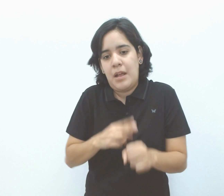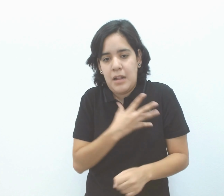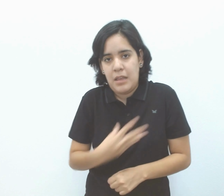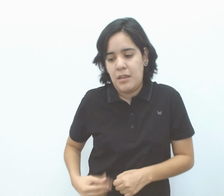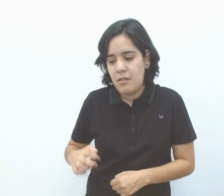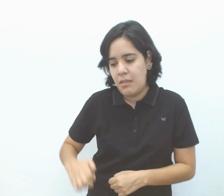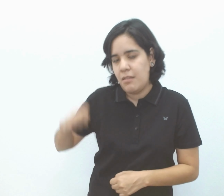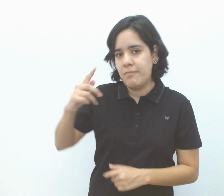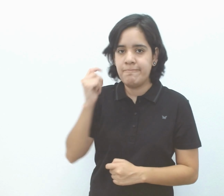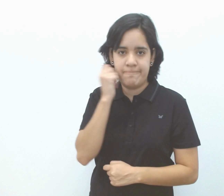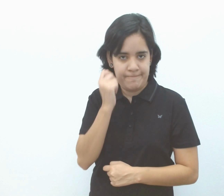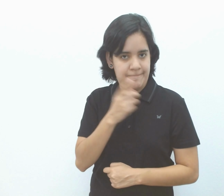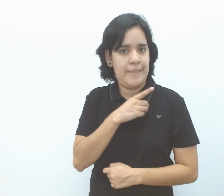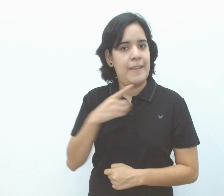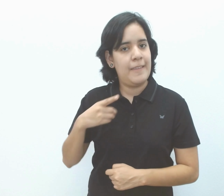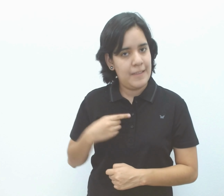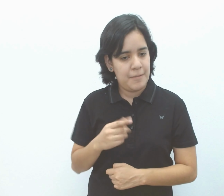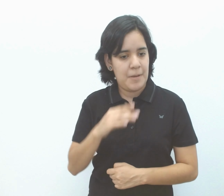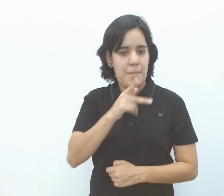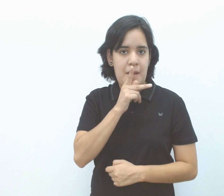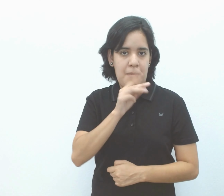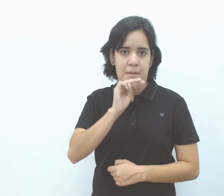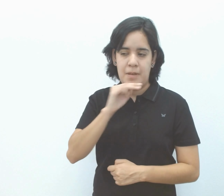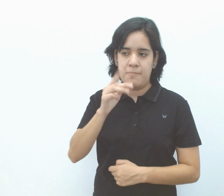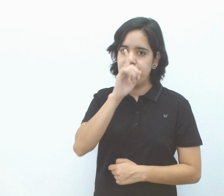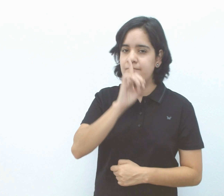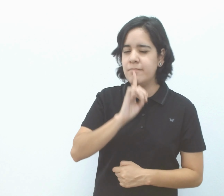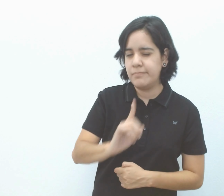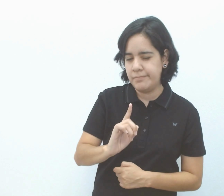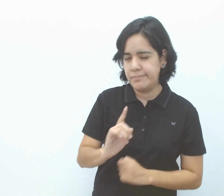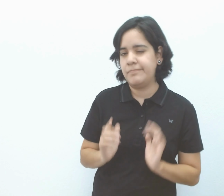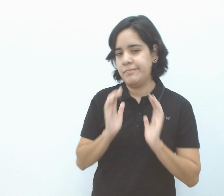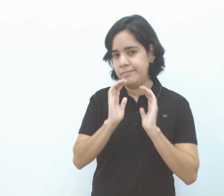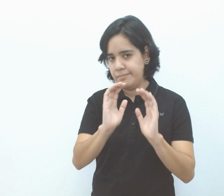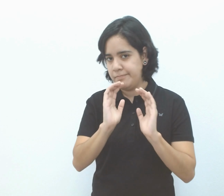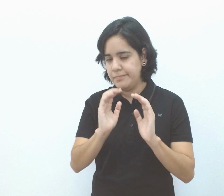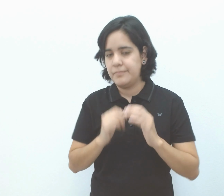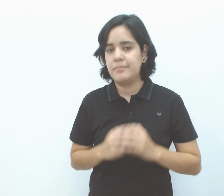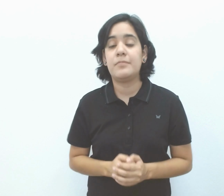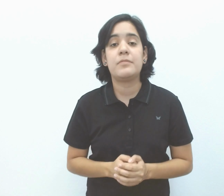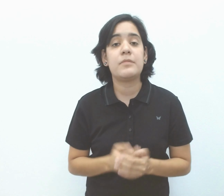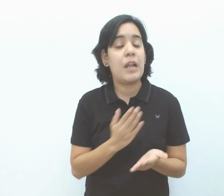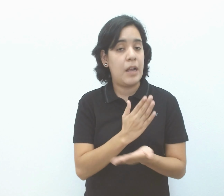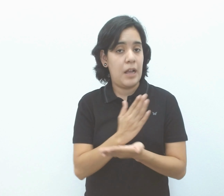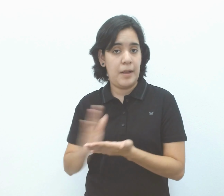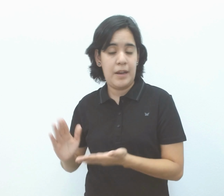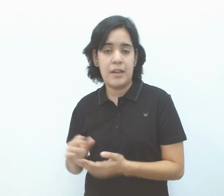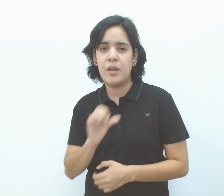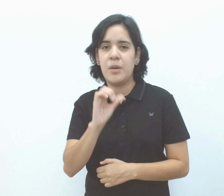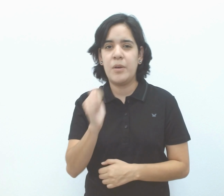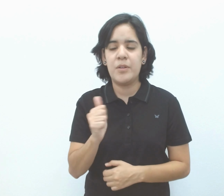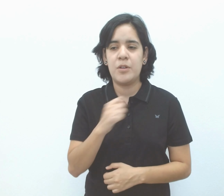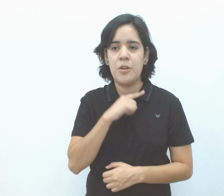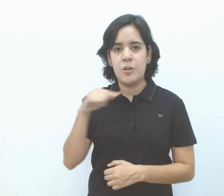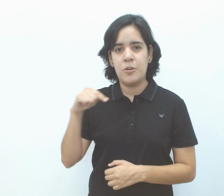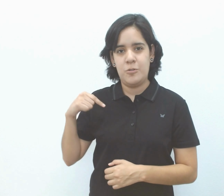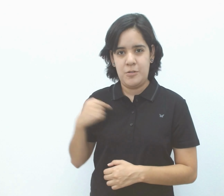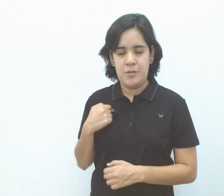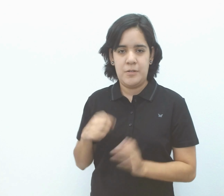desde chiquititos. Otra creo, Carlita, que es evitar estas preguntas trampa que de pronto podemos hacer, donde nosotros ya sabemos